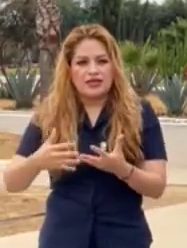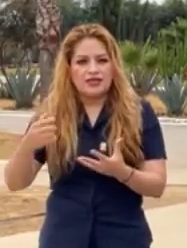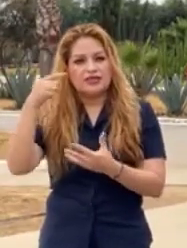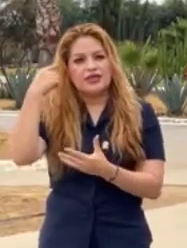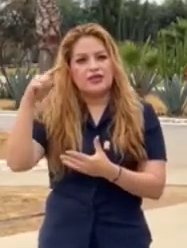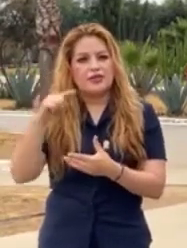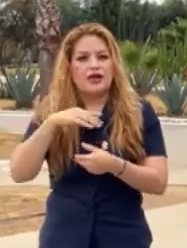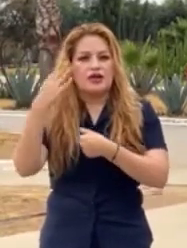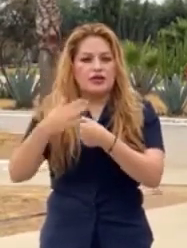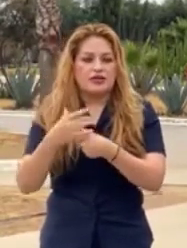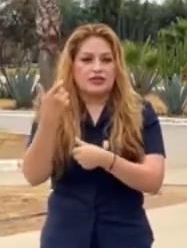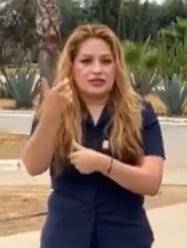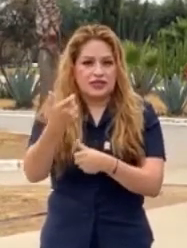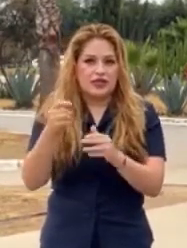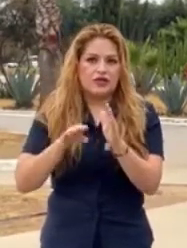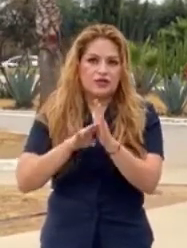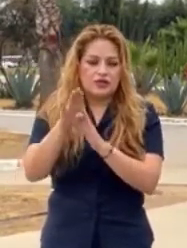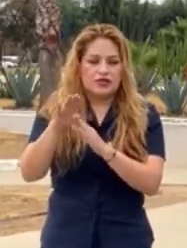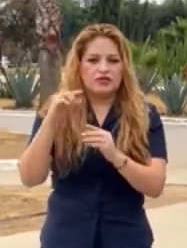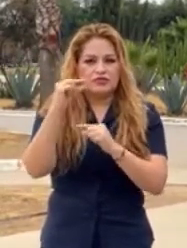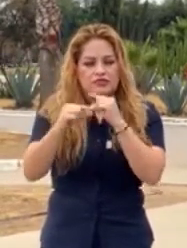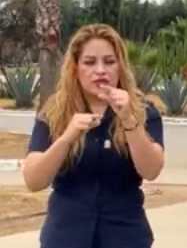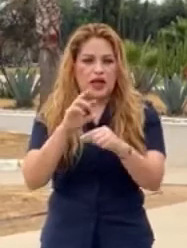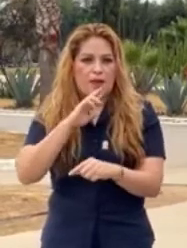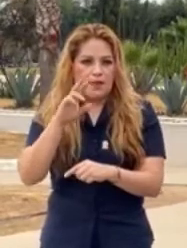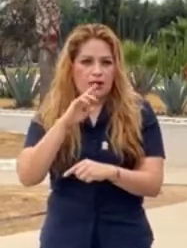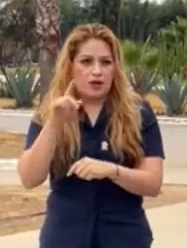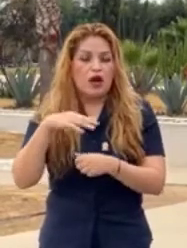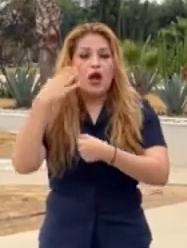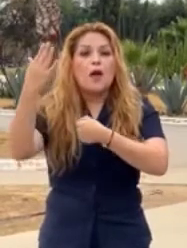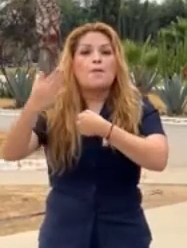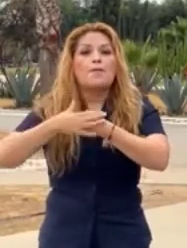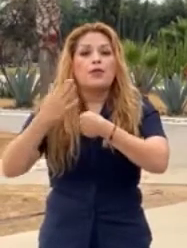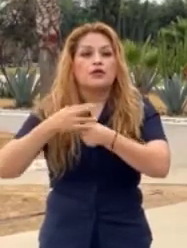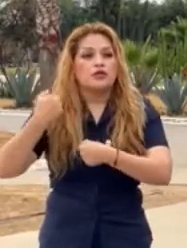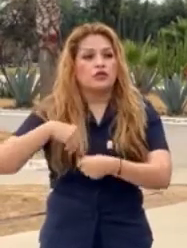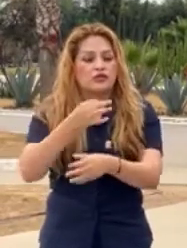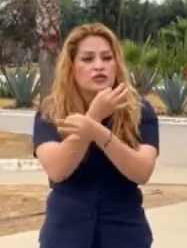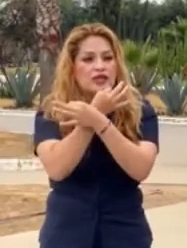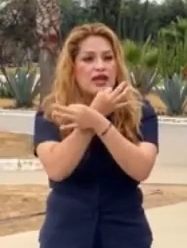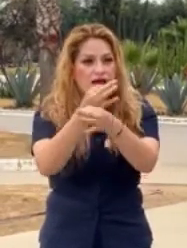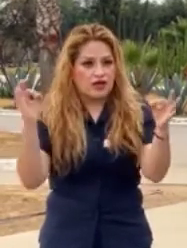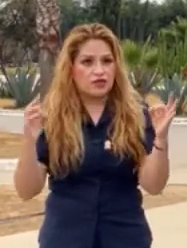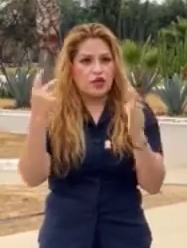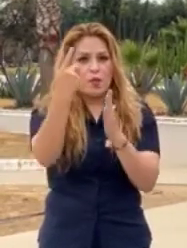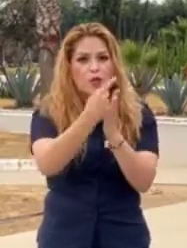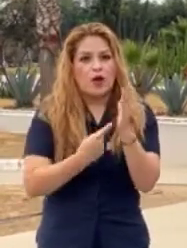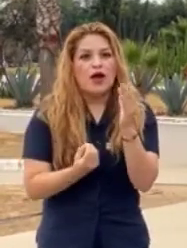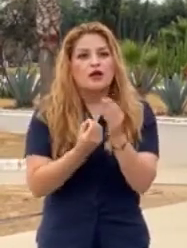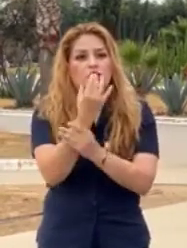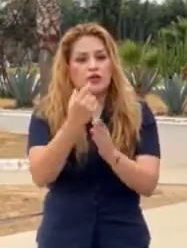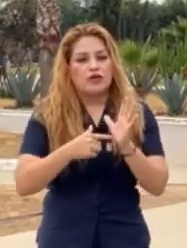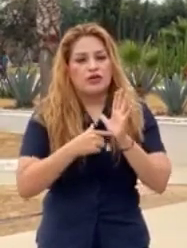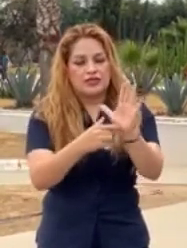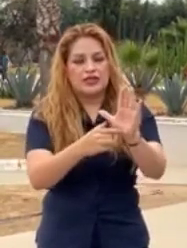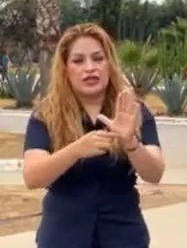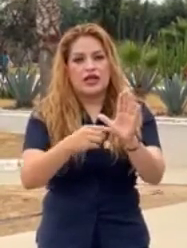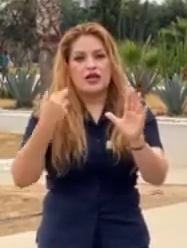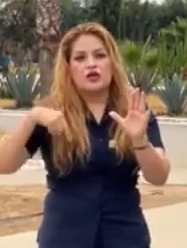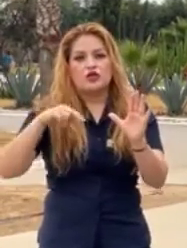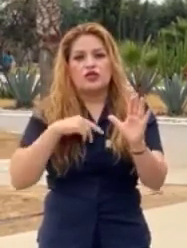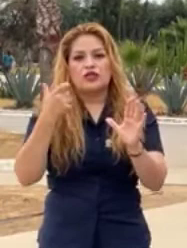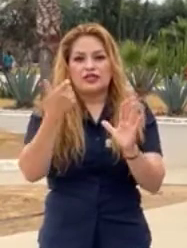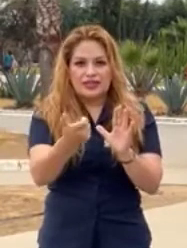a próximamente anunciar un programa donde estaremos nosotros impulsando